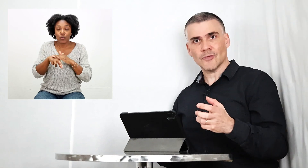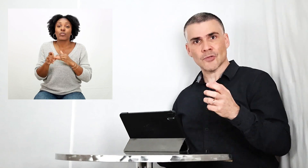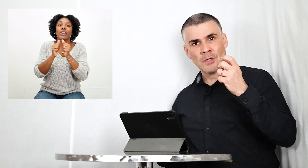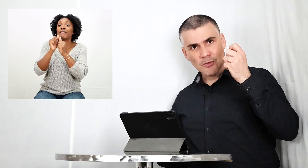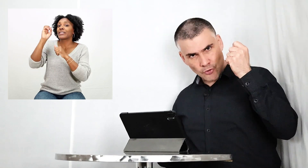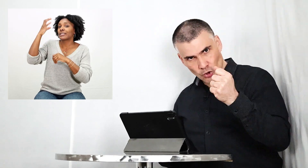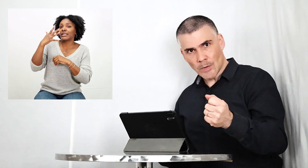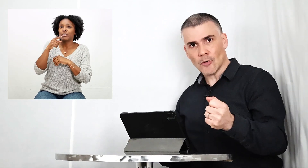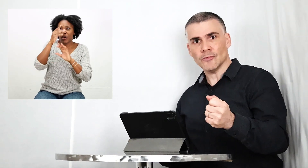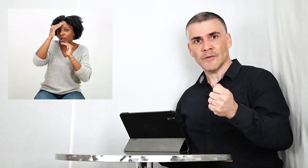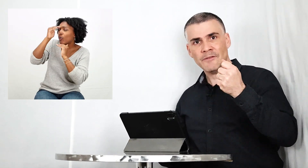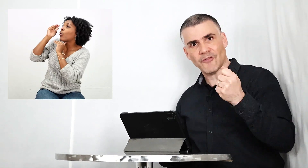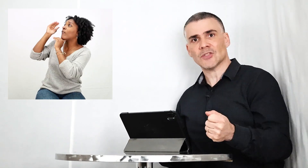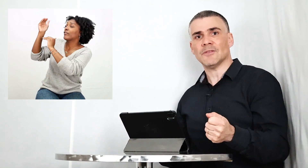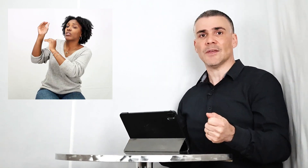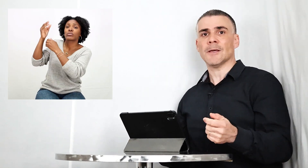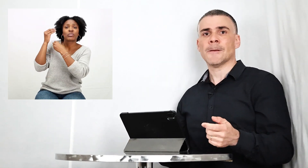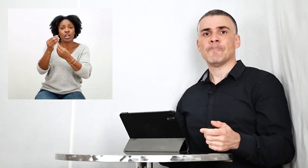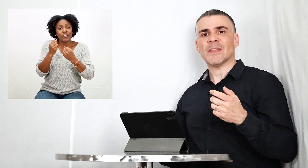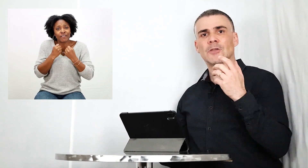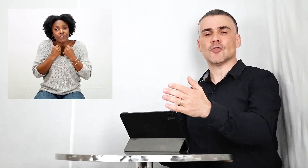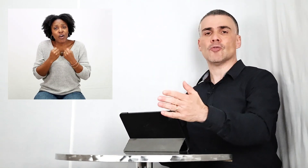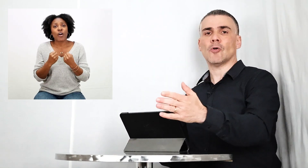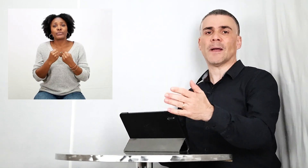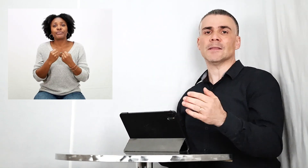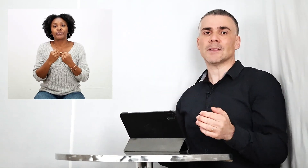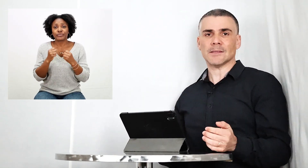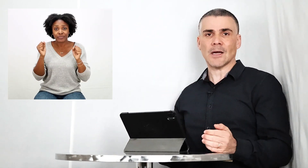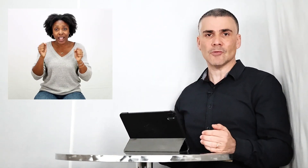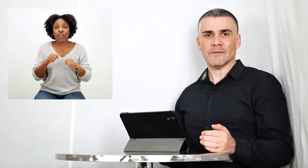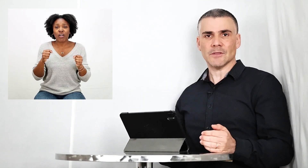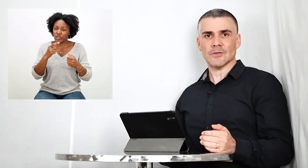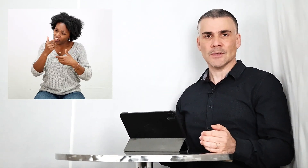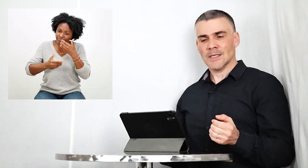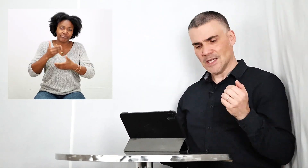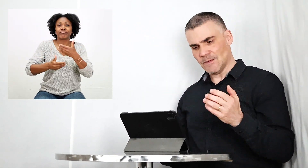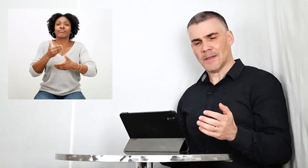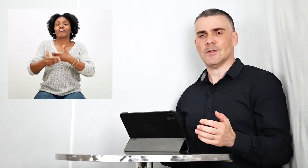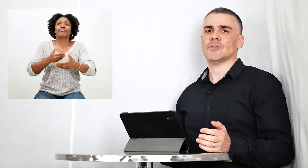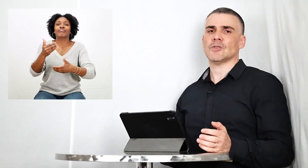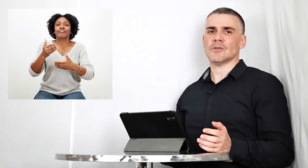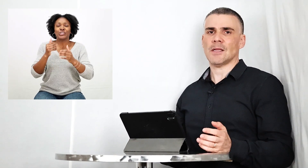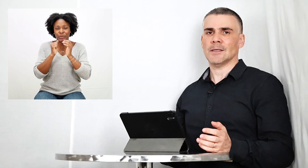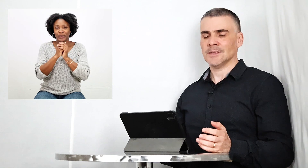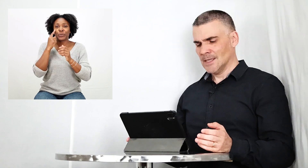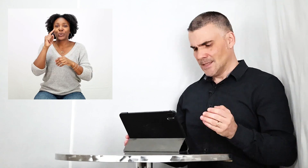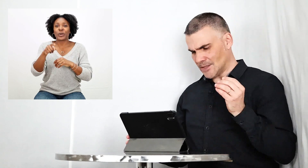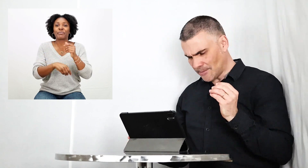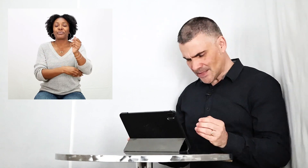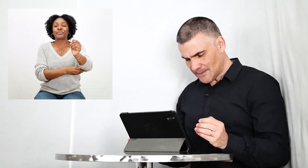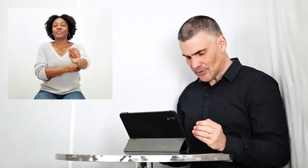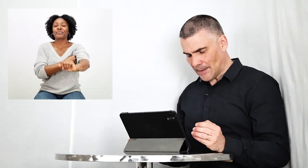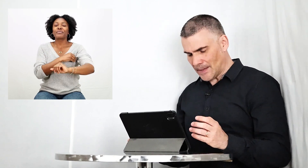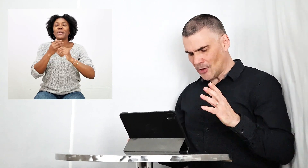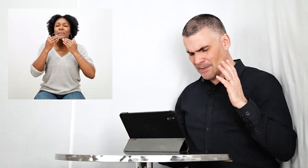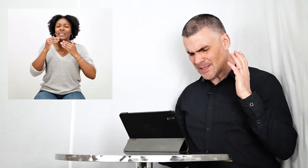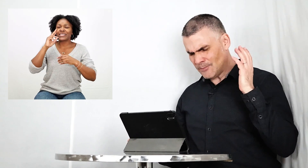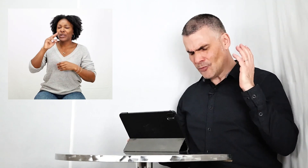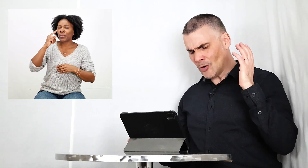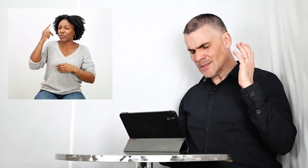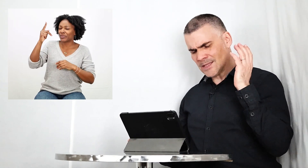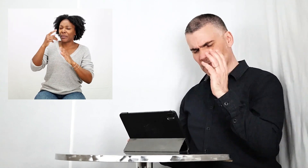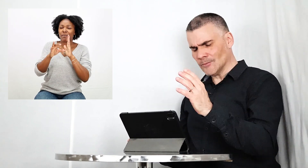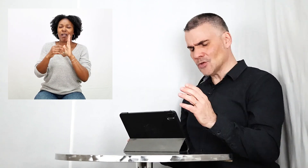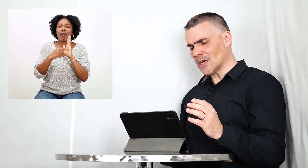te confies en Dieu, que tu sois renouvelé, fortifié et que tu reprennes ta route avec Dieu. Et je vais prier dans ce sens-là. Seigneur, merci pour ta parole,